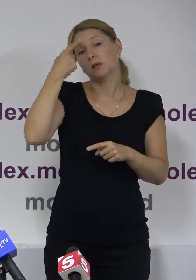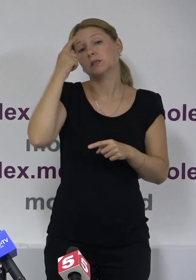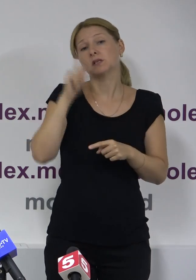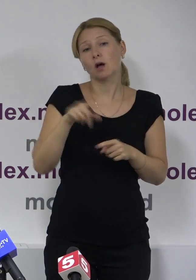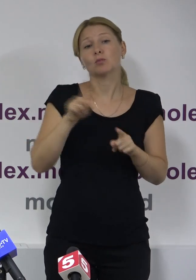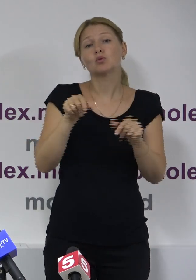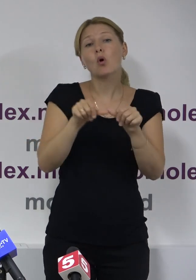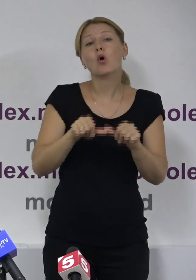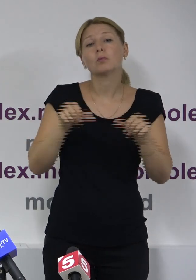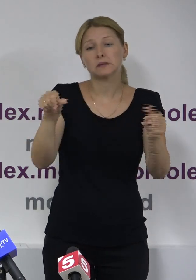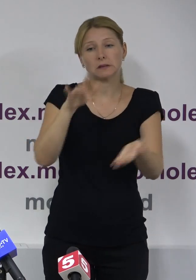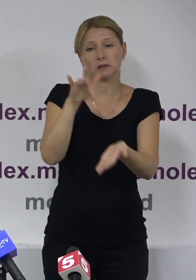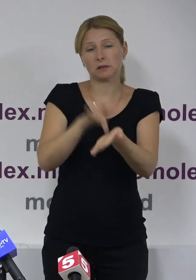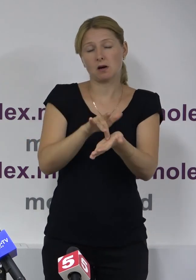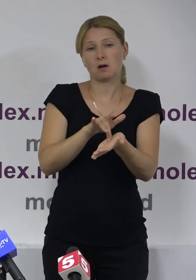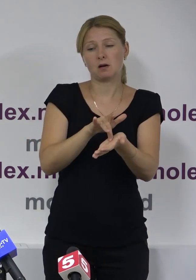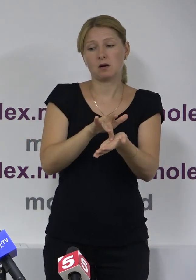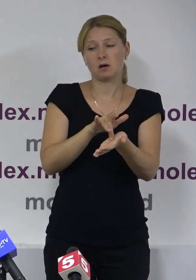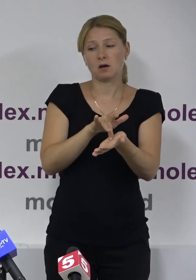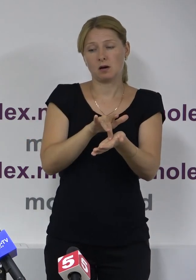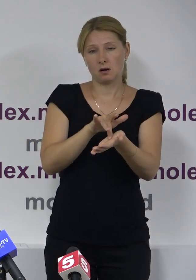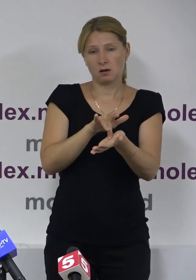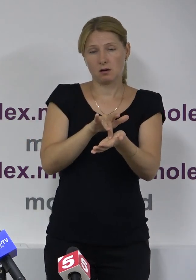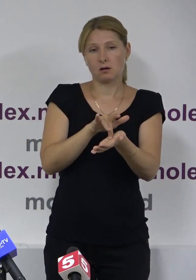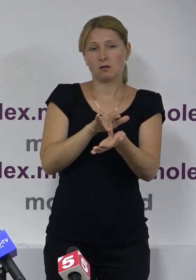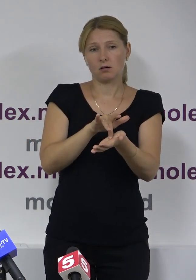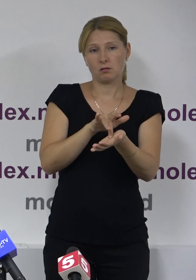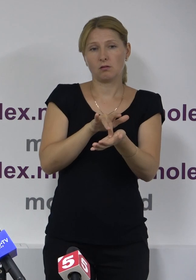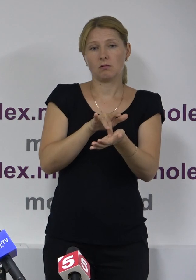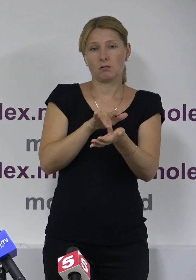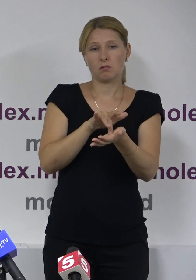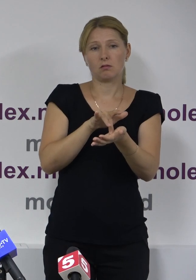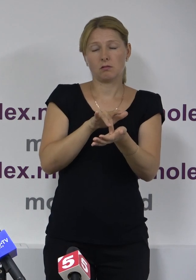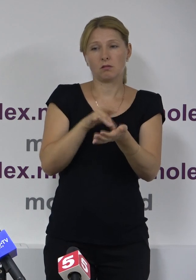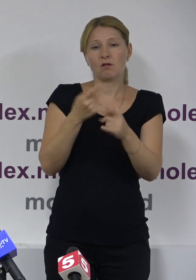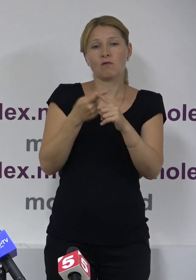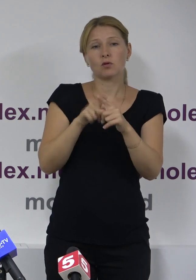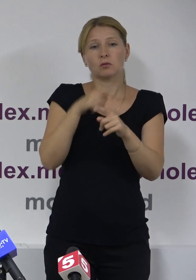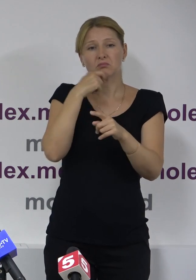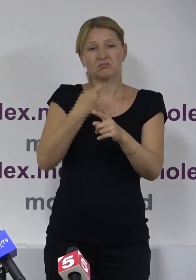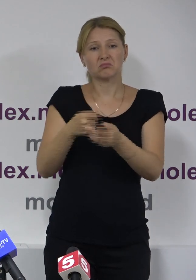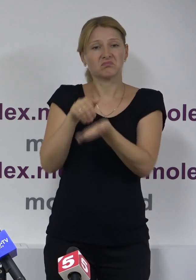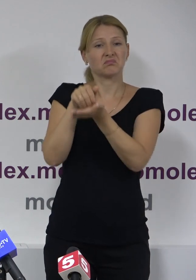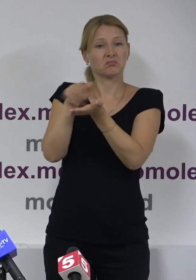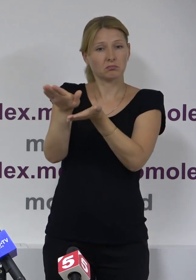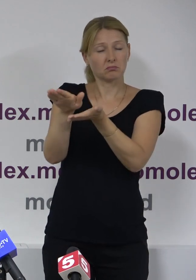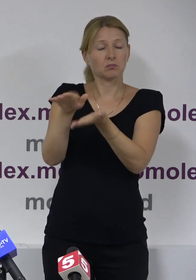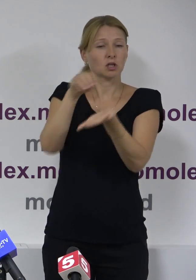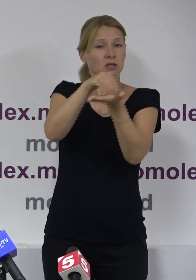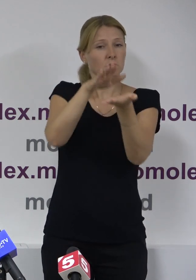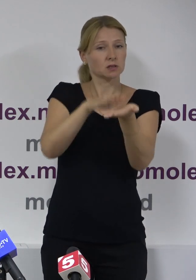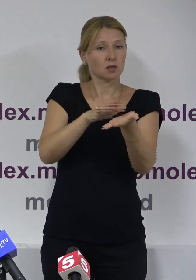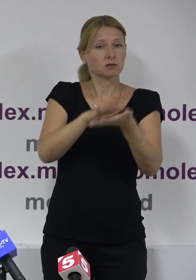Comisia Electorală Centrală a declinat înregistrarea acestui bloc, a refuzat,